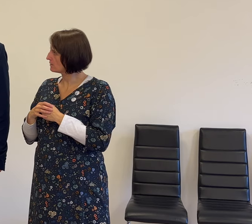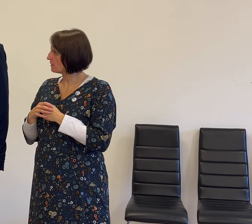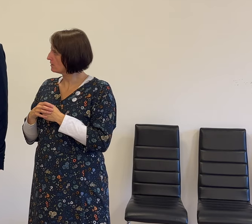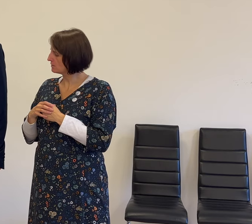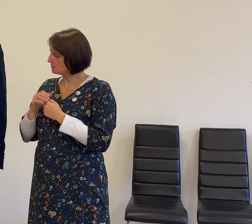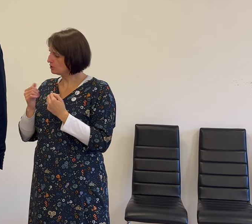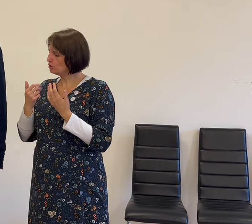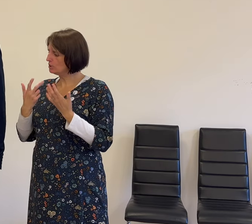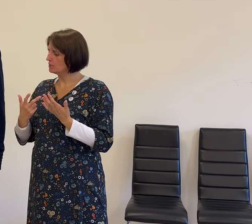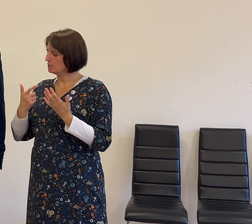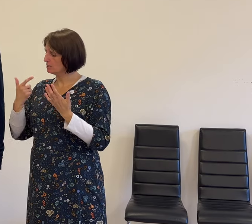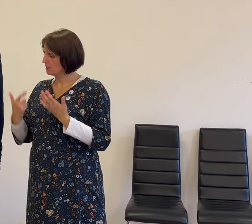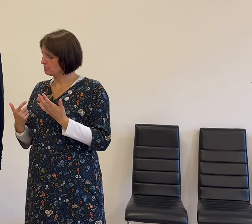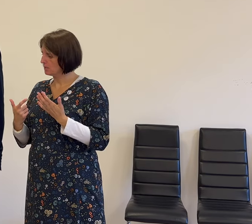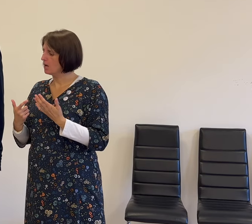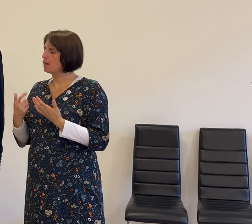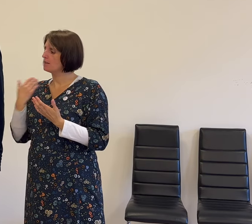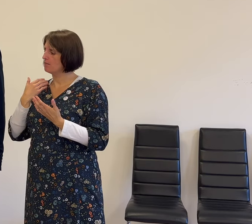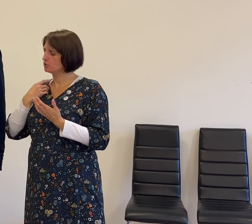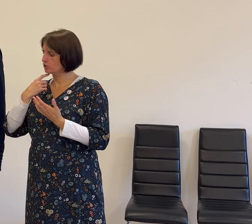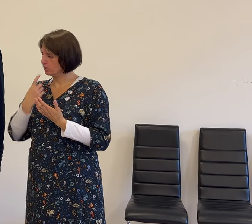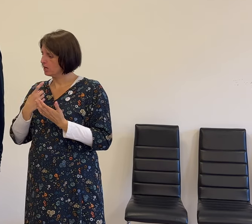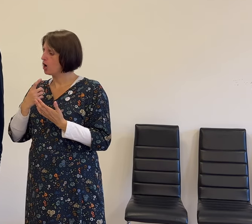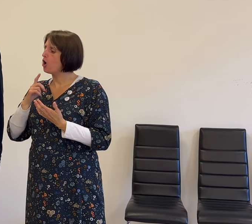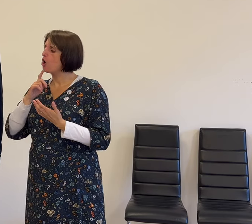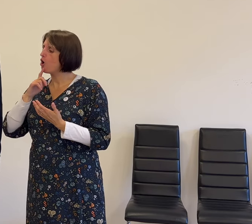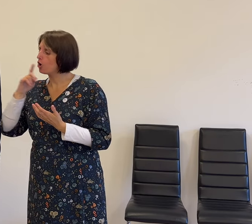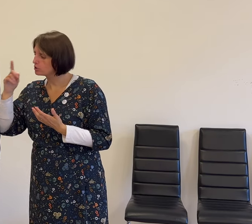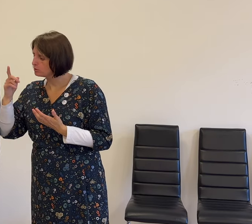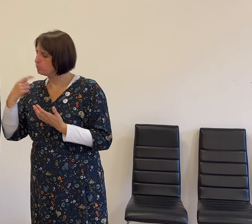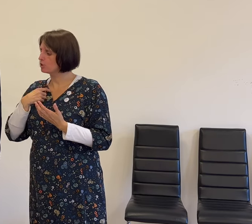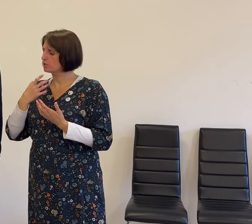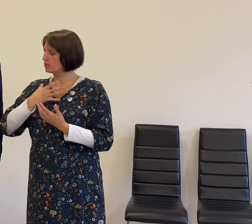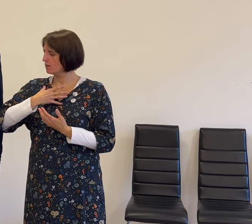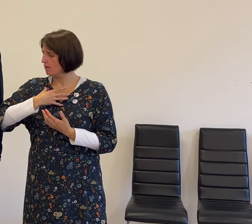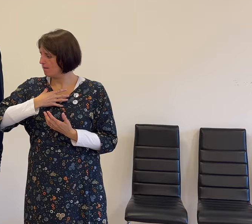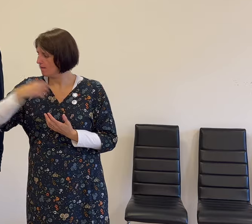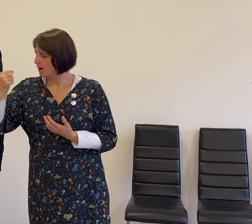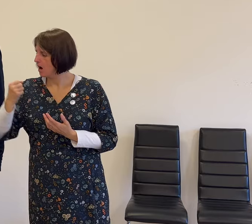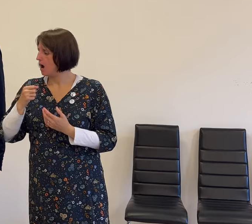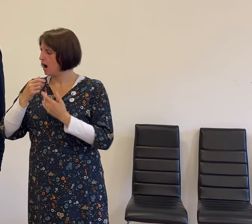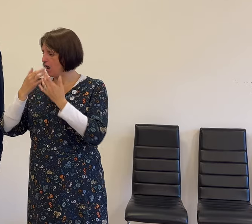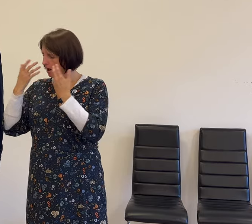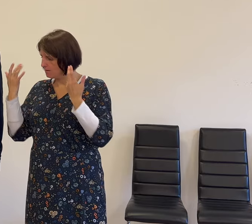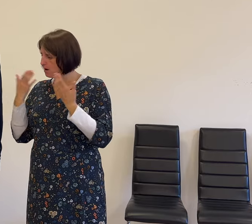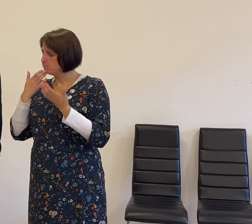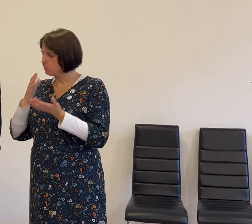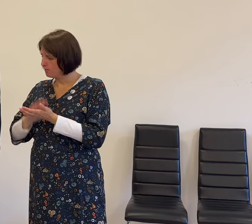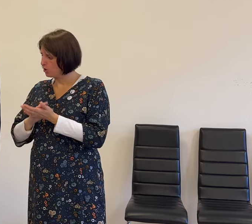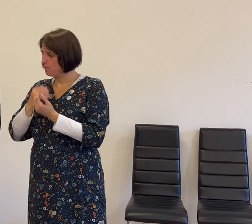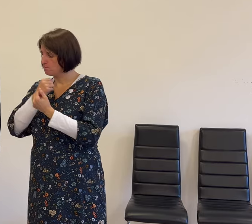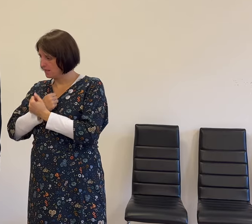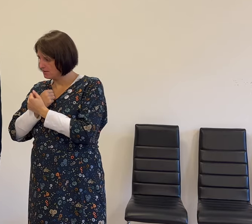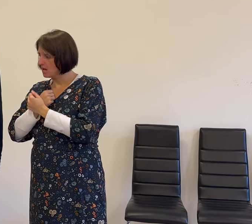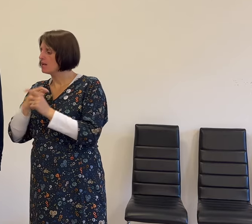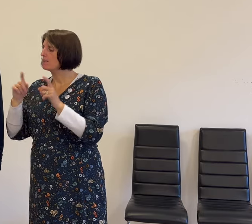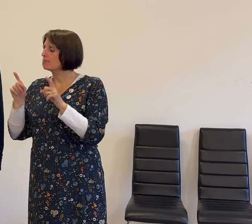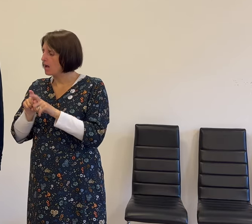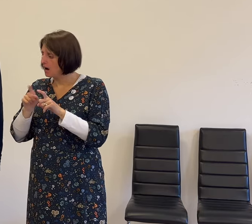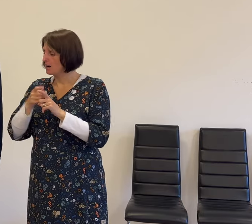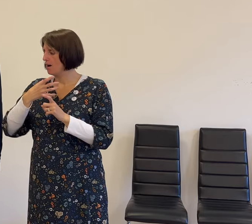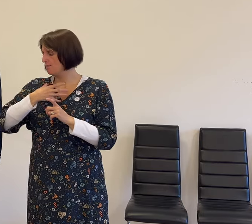37. verš řekne: Hospodin, který mě vytrhl ze spáru lva a medvěda, ten mě vytrhne i ze spáru